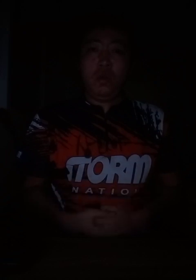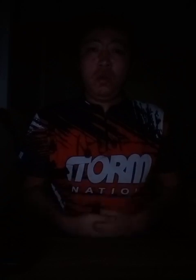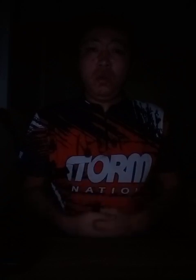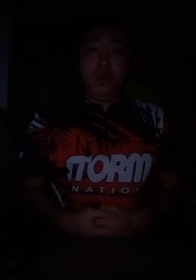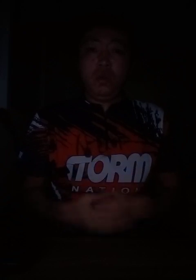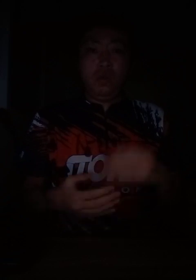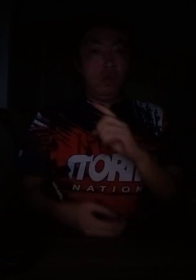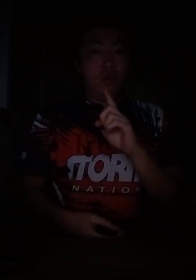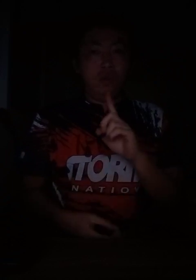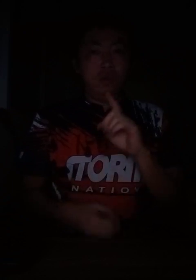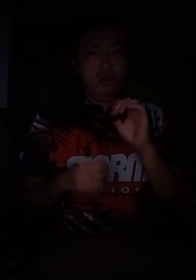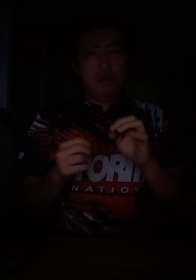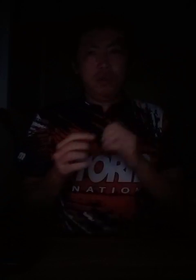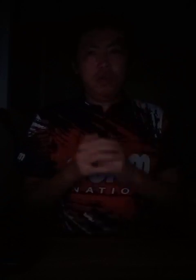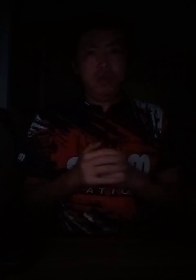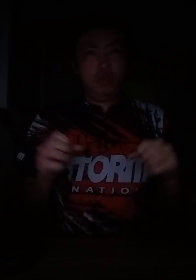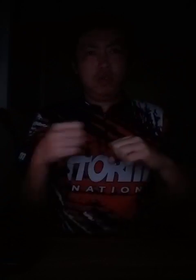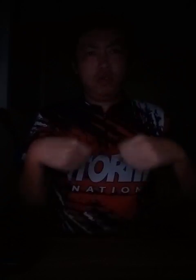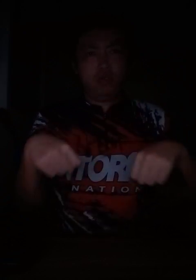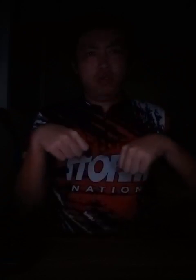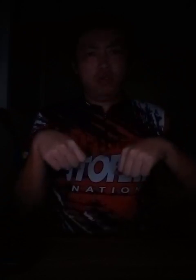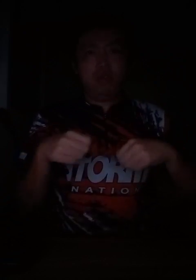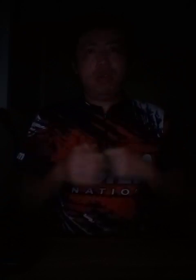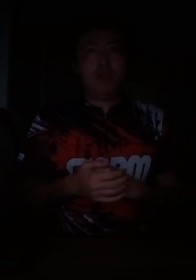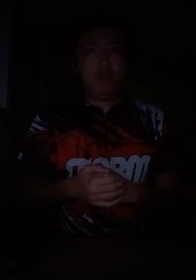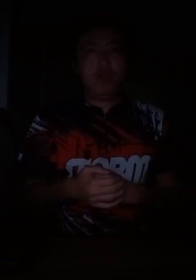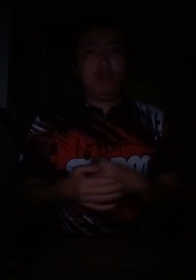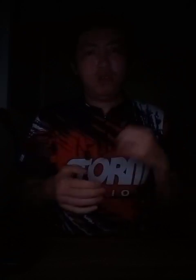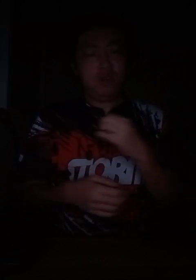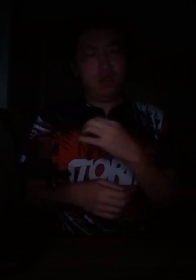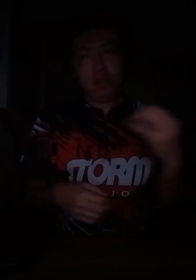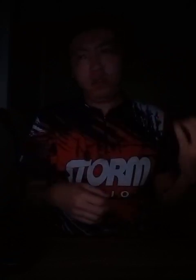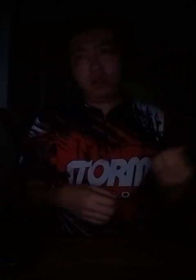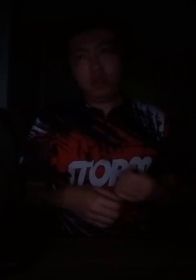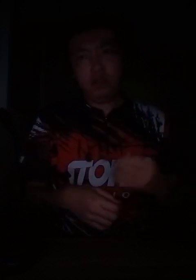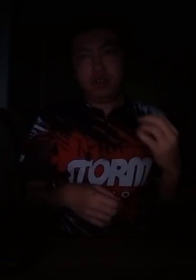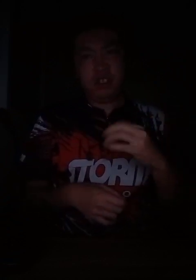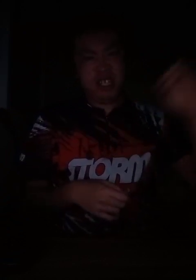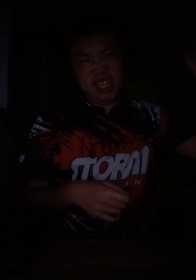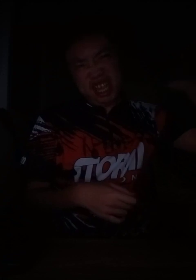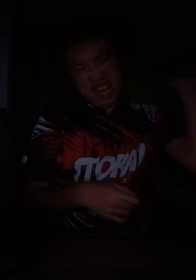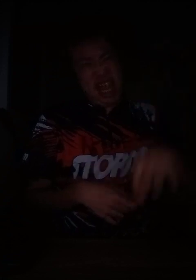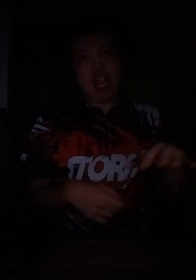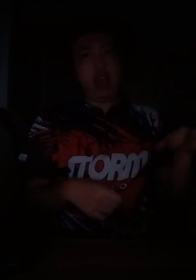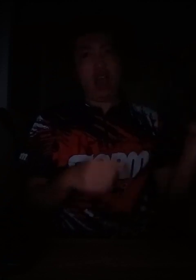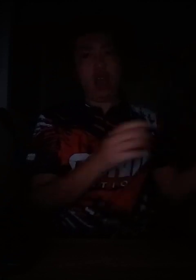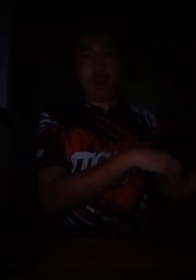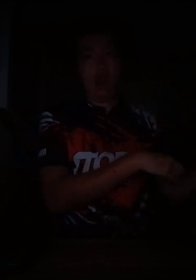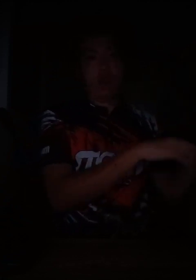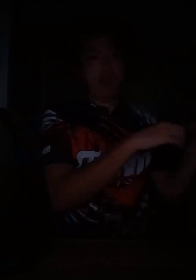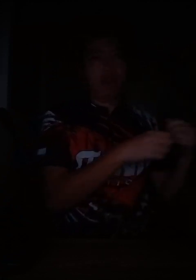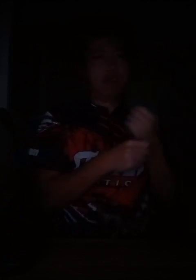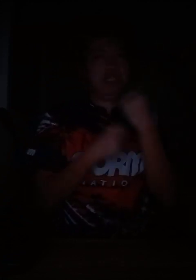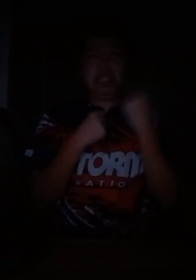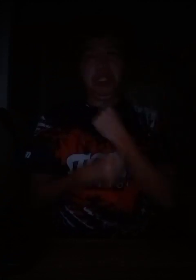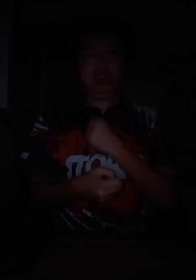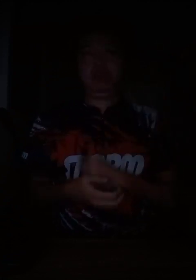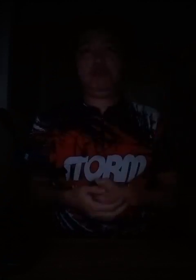거예요? 맞습니다. 오토바이에 타있던 이 남성, 이를 보자마자 바로 오토바이를 내던지고 성추행범의 목을 잡아서 제압합니다. 이